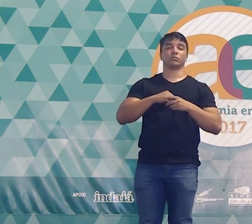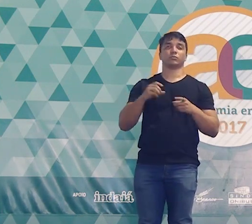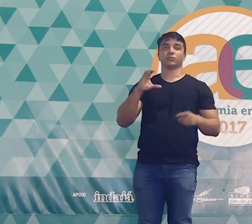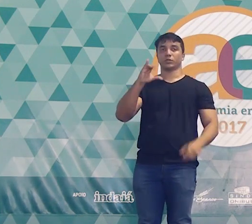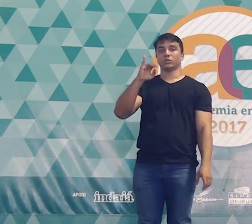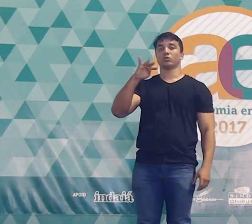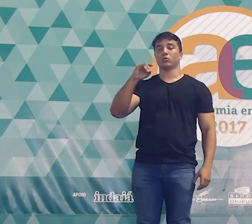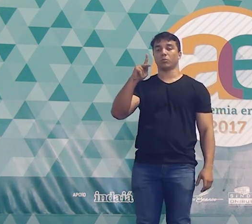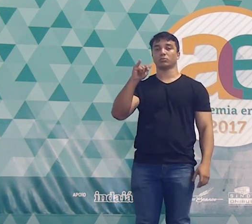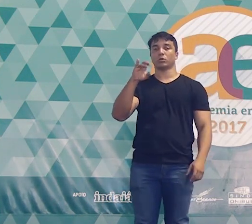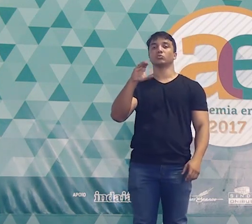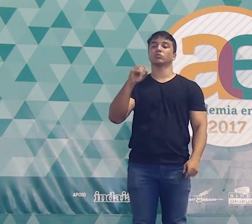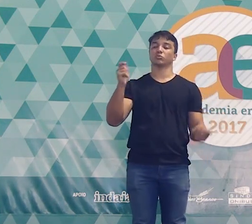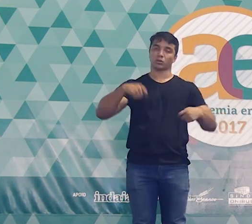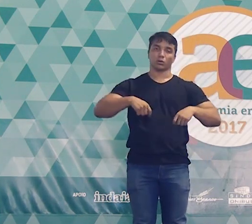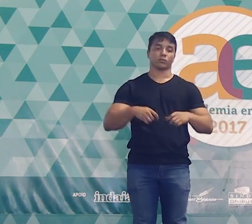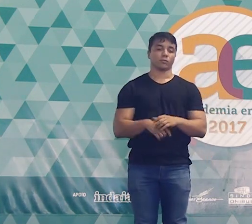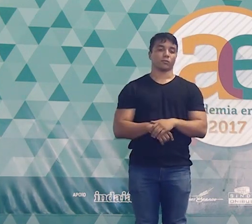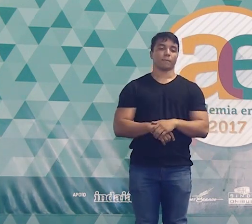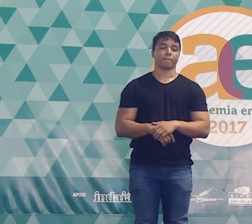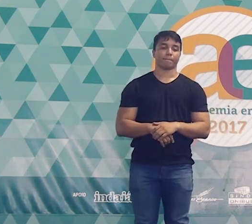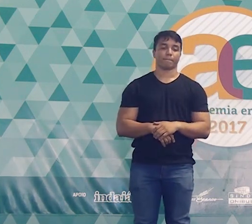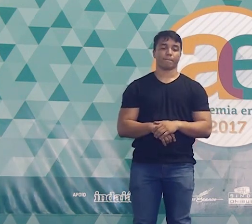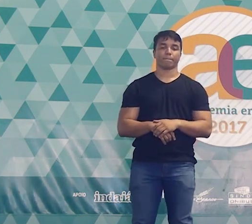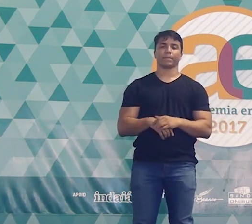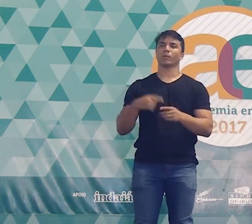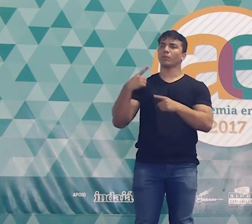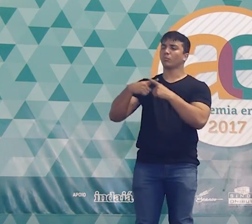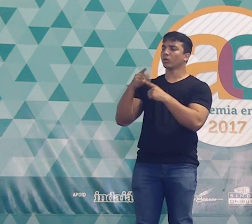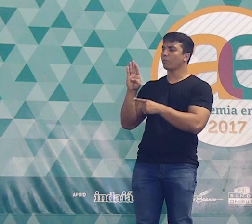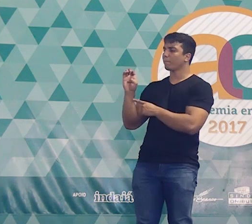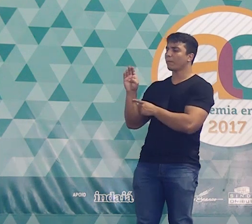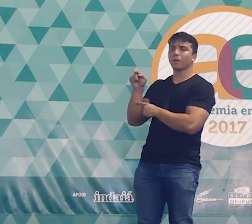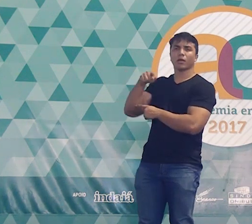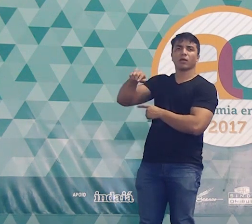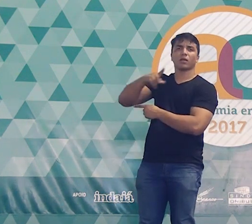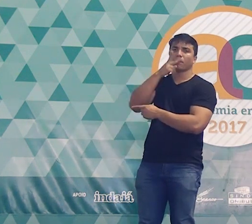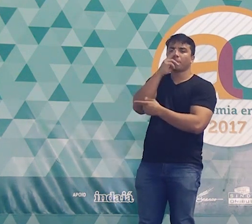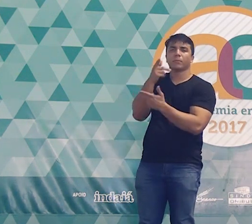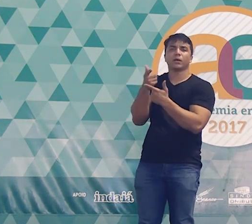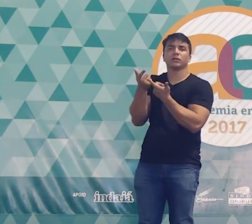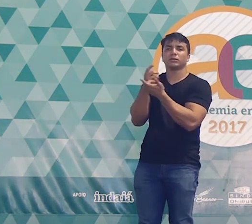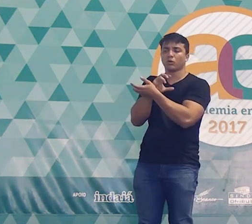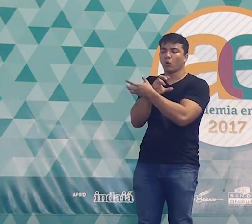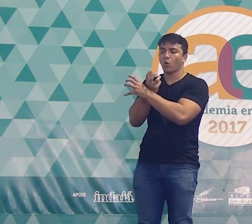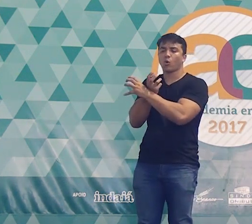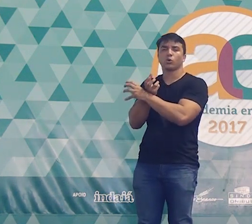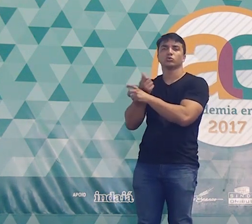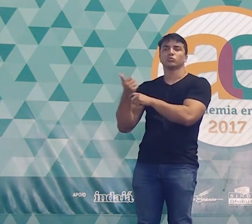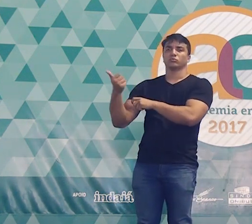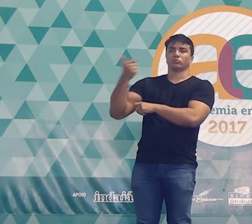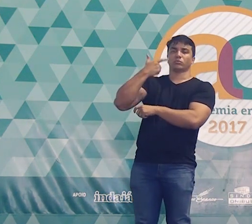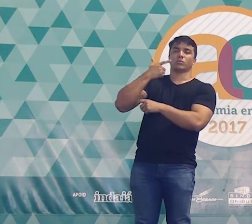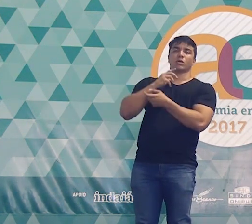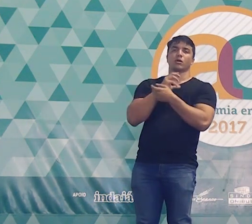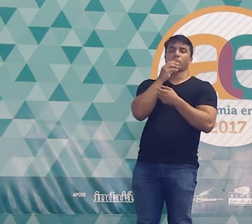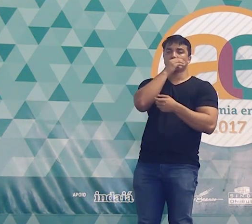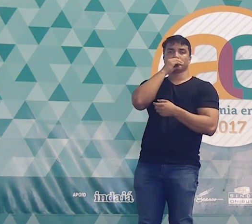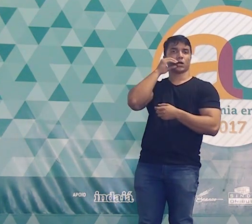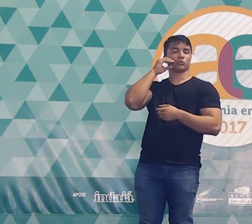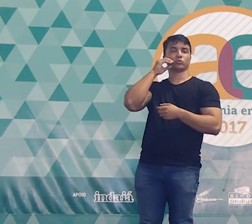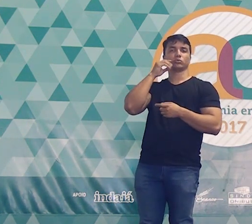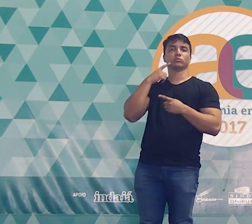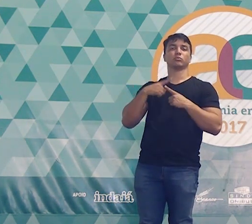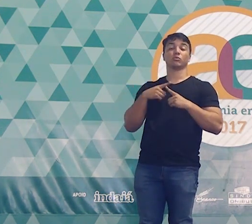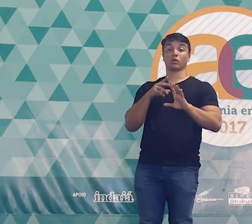componente citoplasmático, tá, gente? Está correto. Por que os bebês apresentam mais ossos que um ser